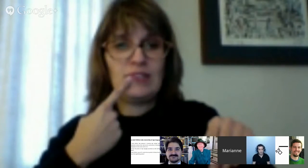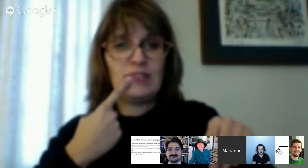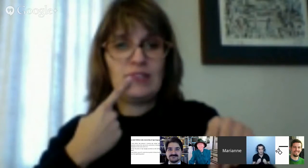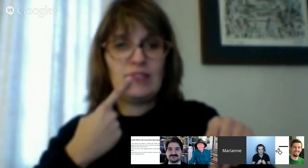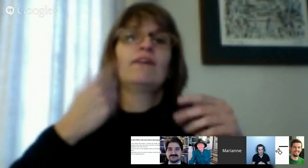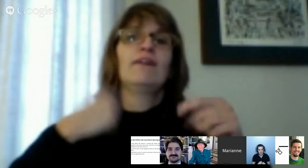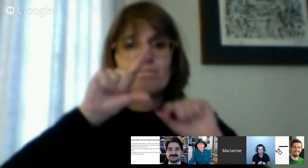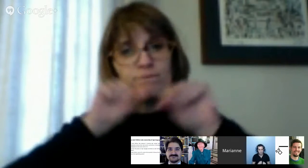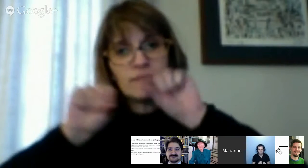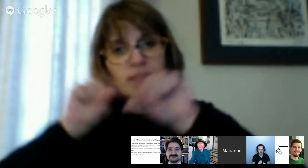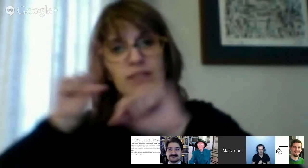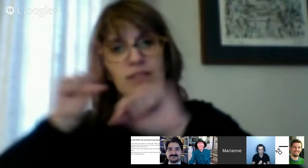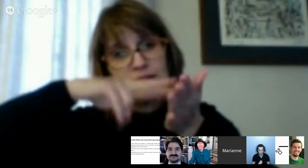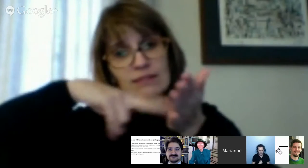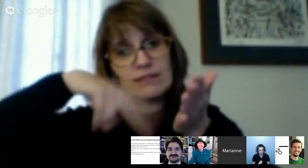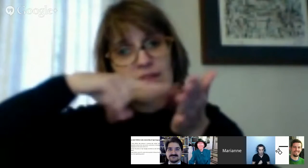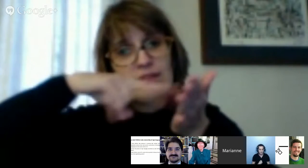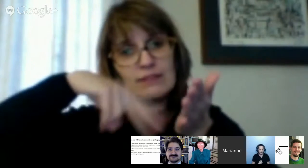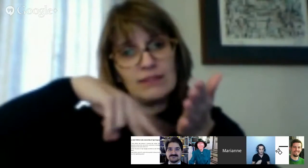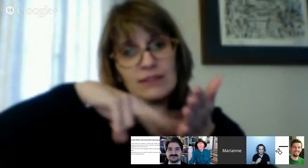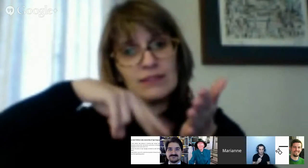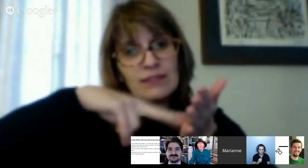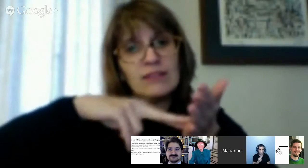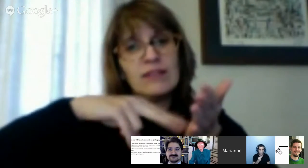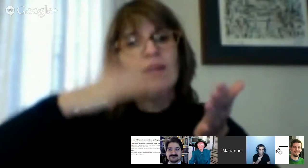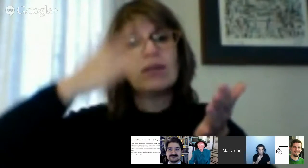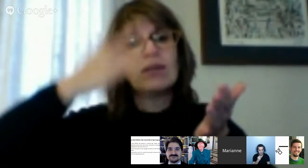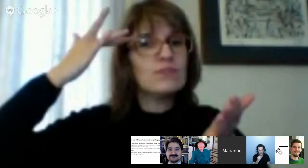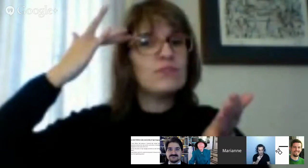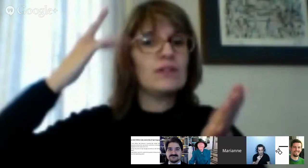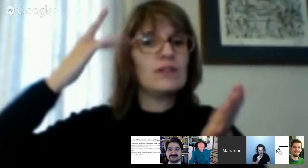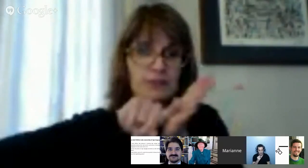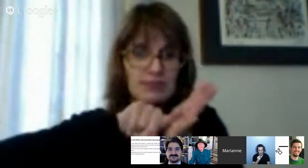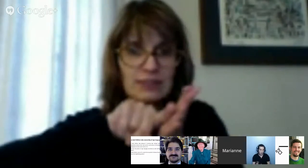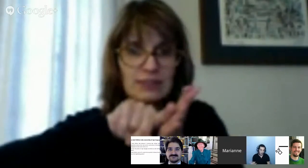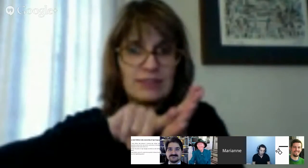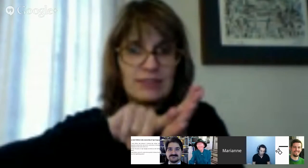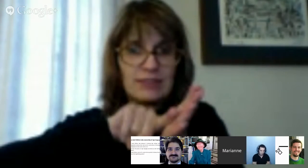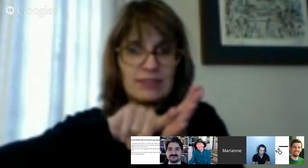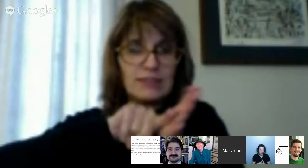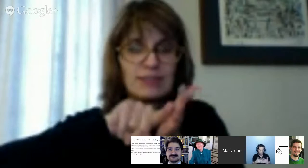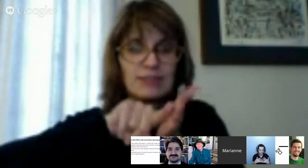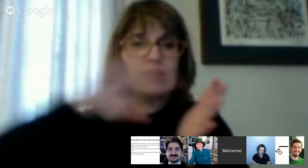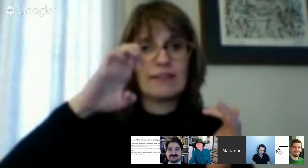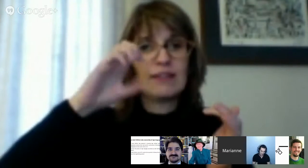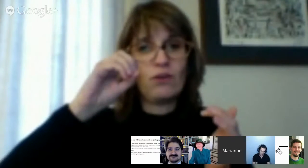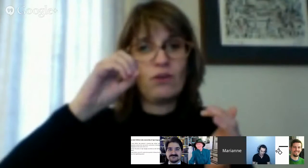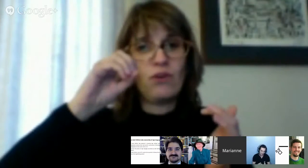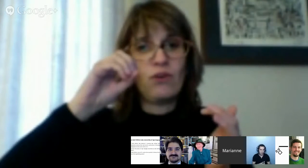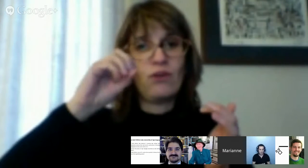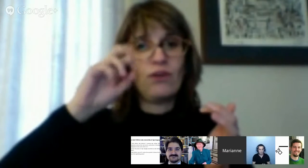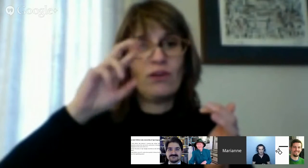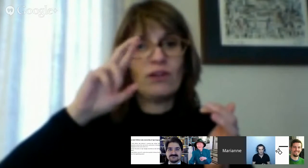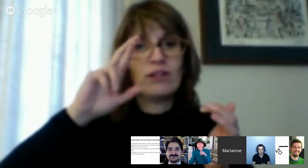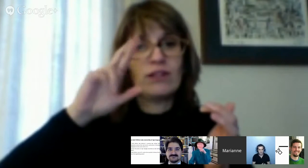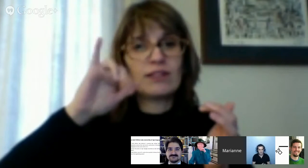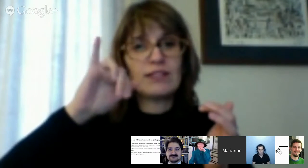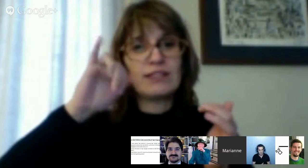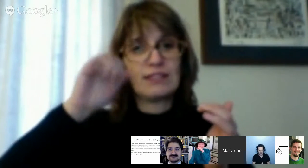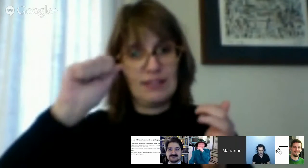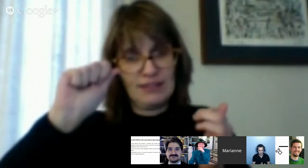ter internalizada a sua L1, tanto na parte oral, no caso sinalizada, quanto na